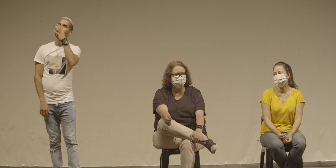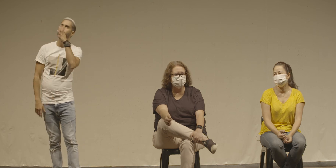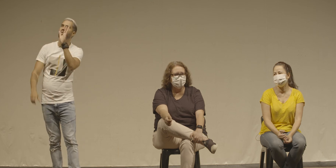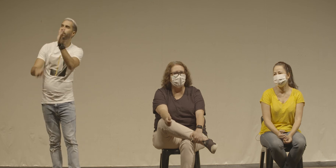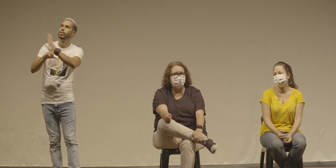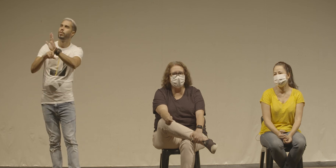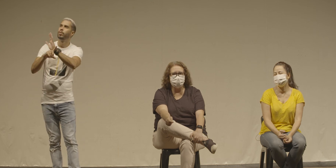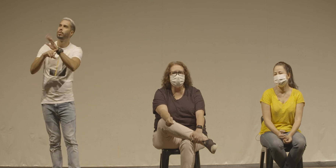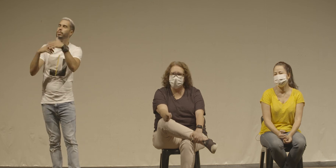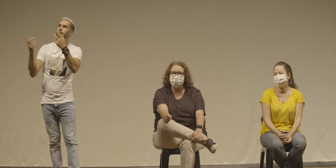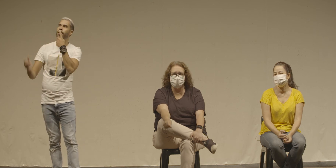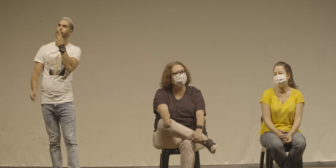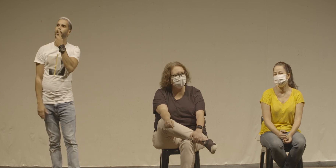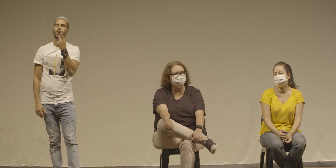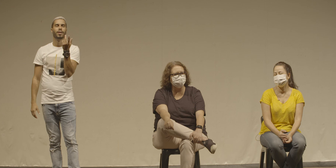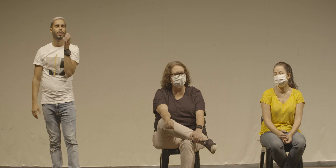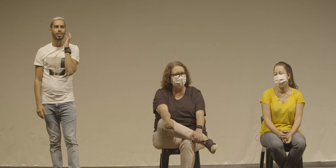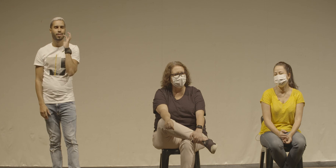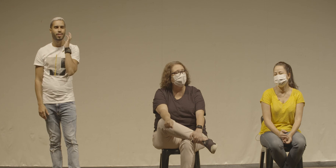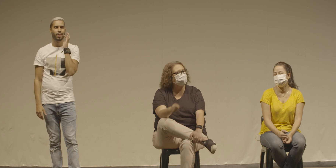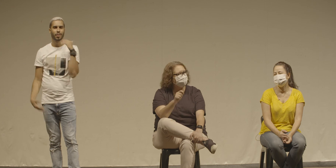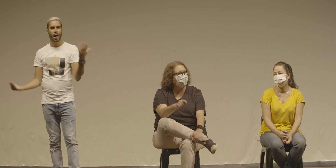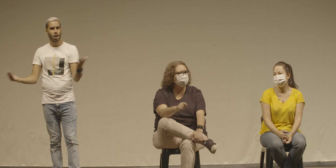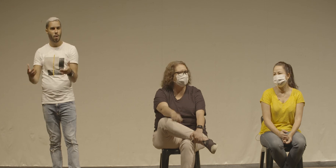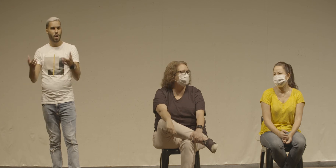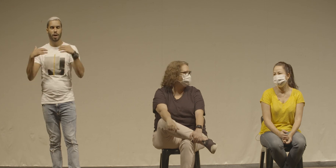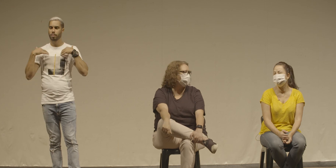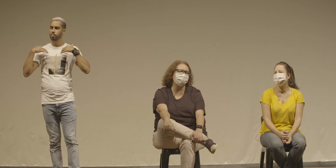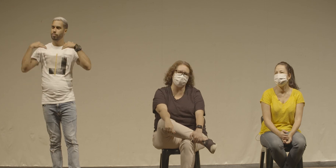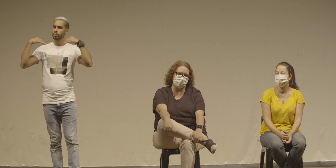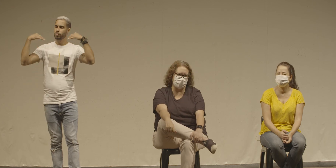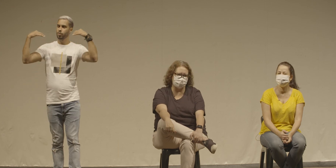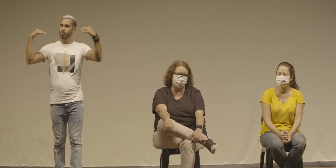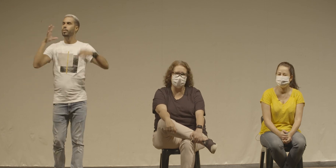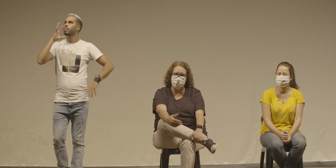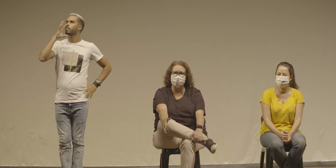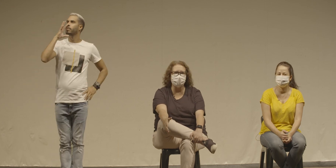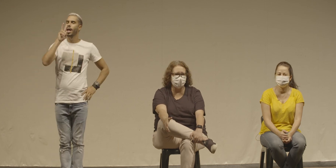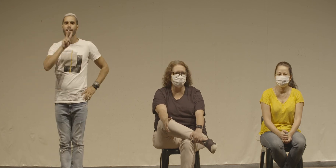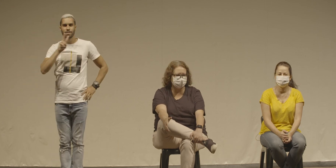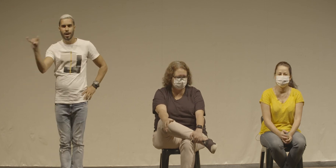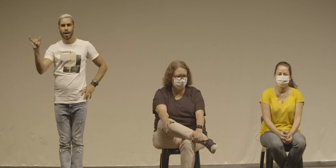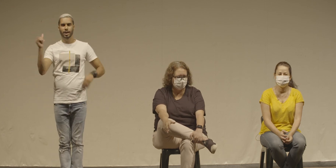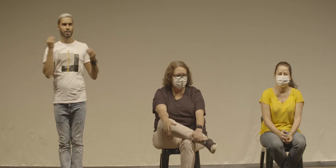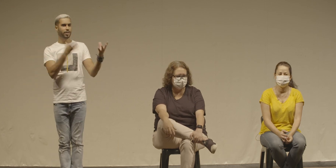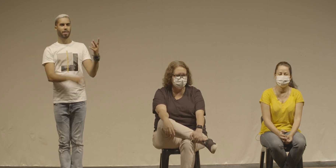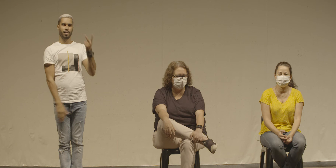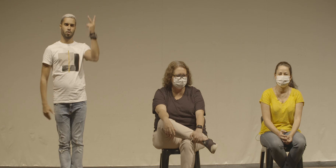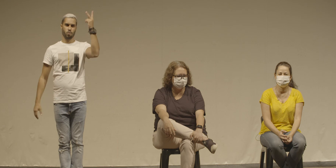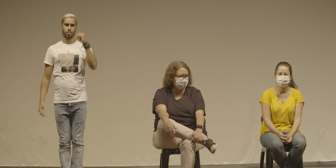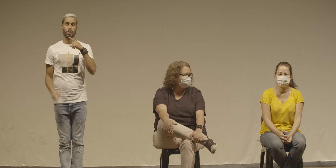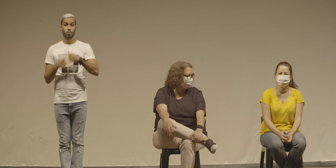poxa, agora todo mundo que assistir vai valorizar essas mulheres, porque essa é a missão